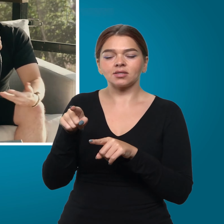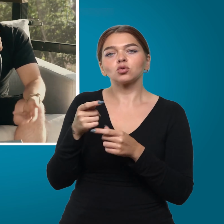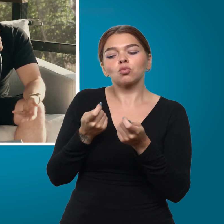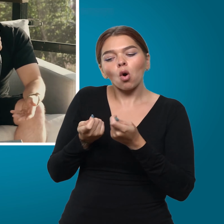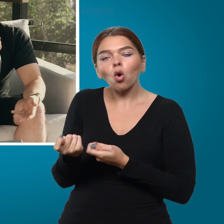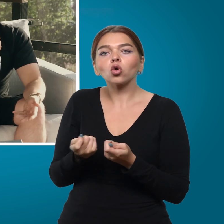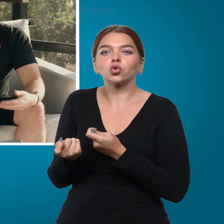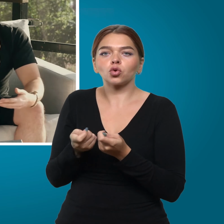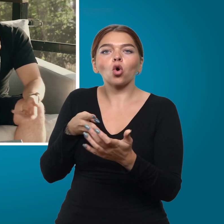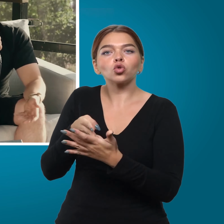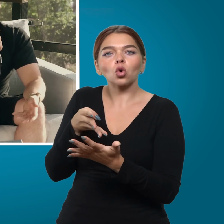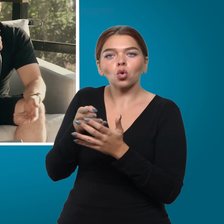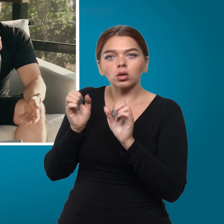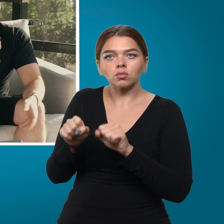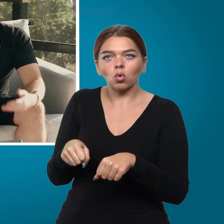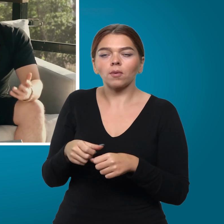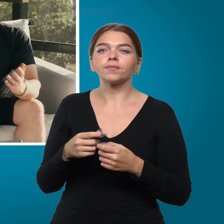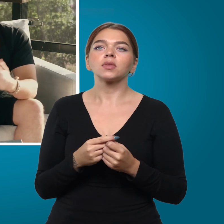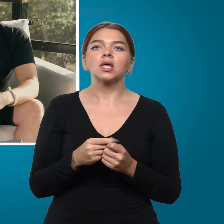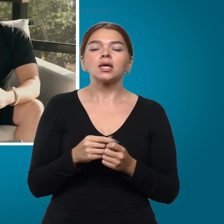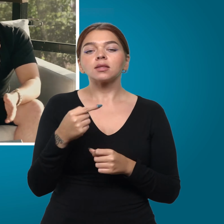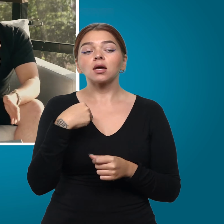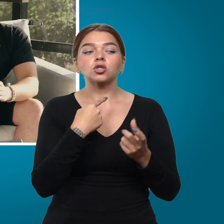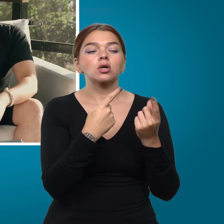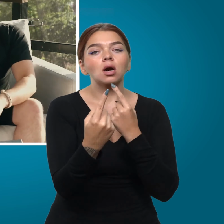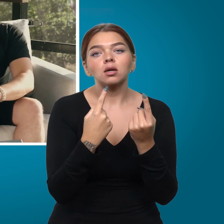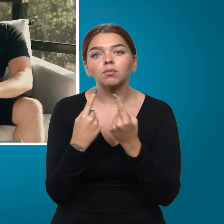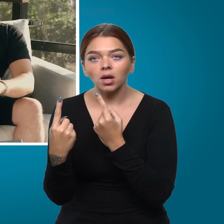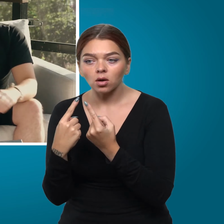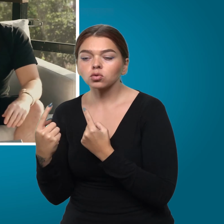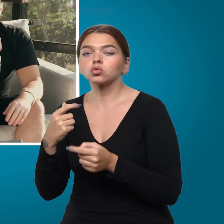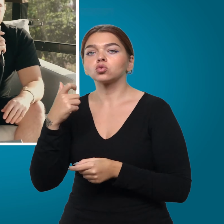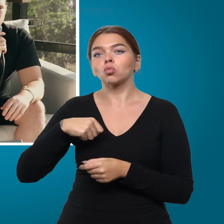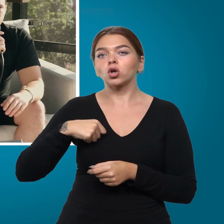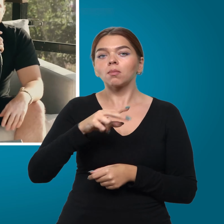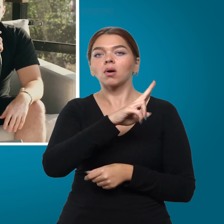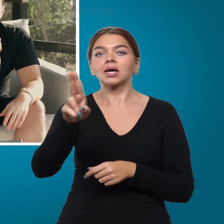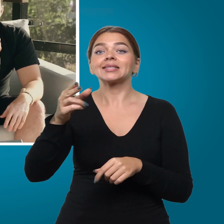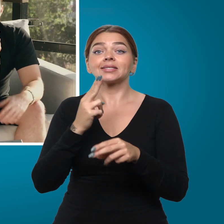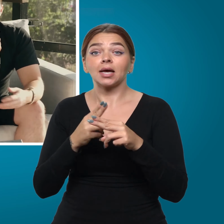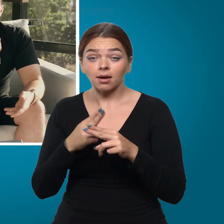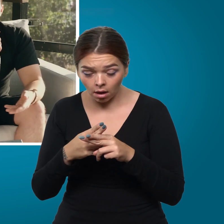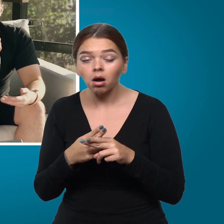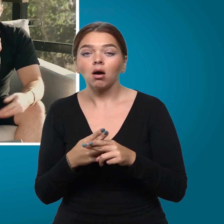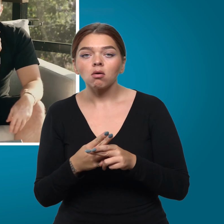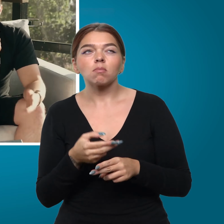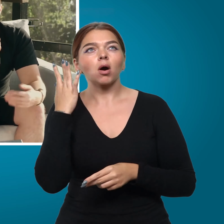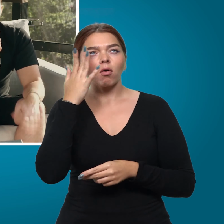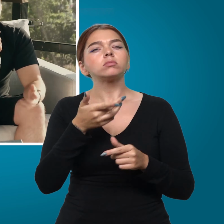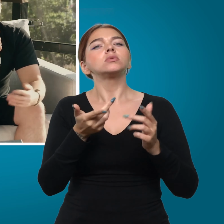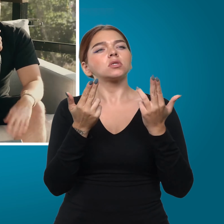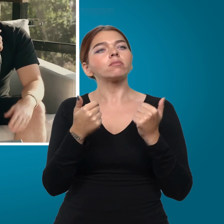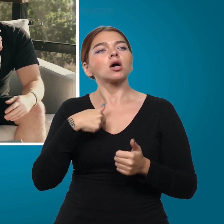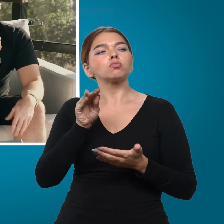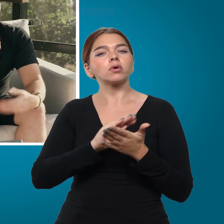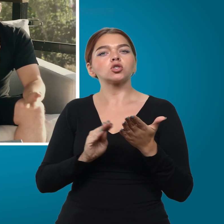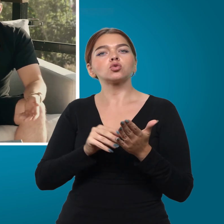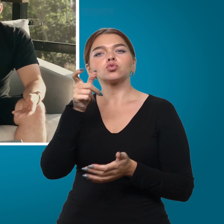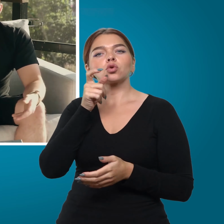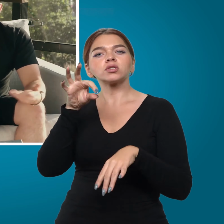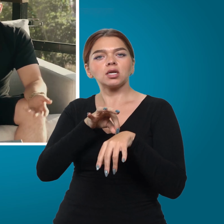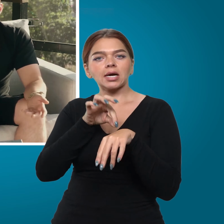kas serga juo, su juo susidūręs. Tai čia yra kitas dalykas, kurį gali lengviau kontroliuoti. Tai man automatiškai irgi kalbantis su tai žmonėm